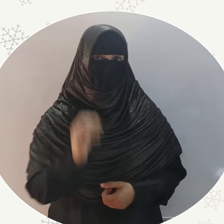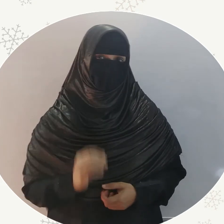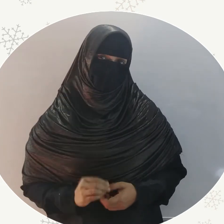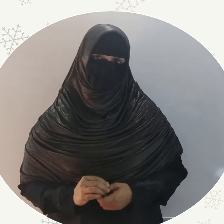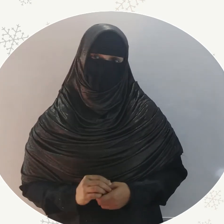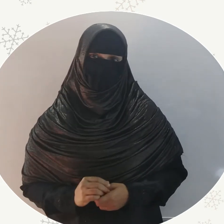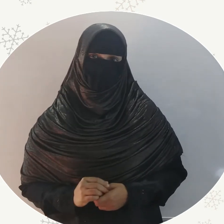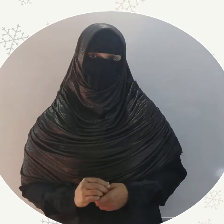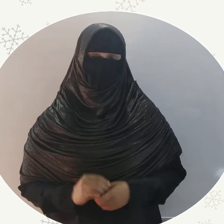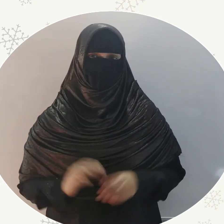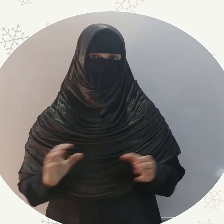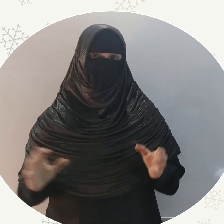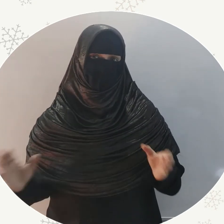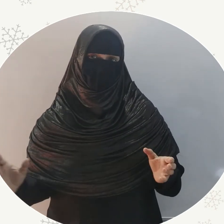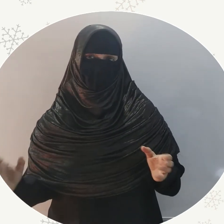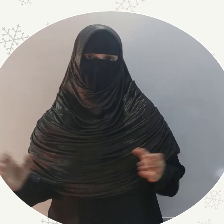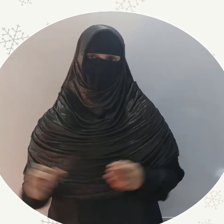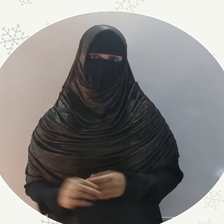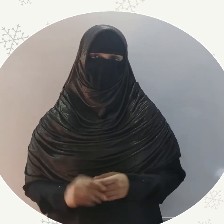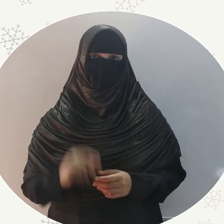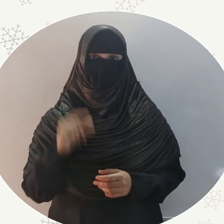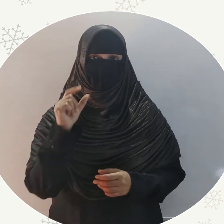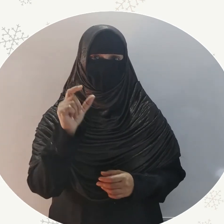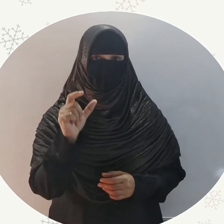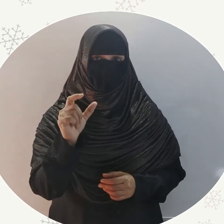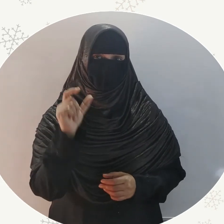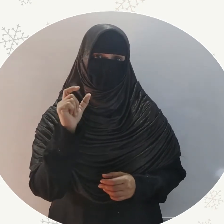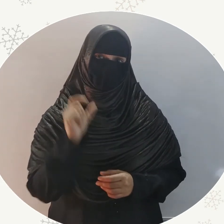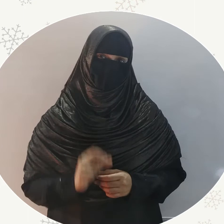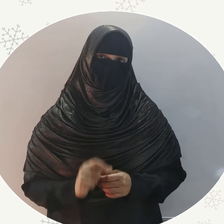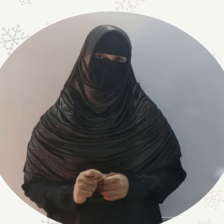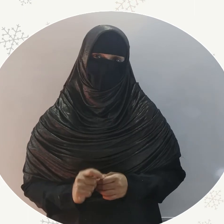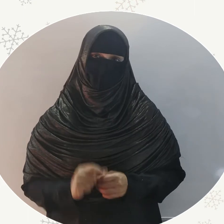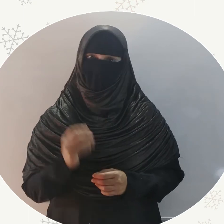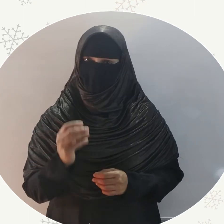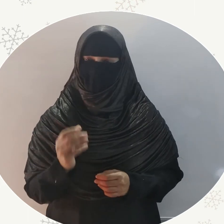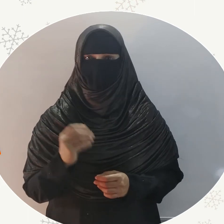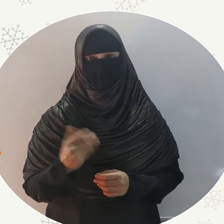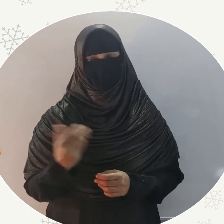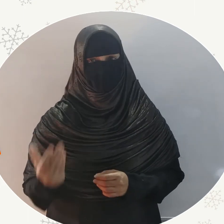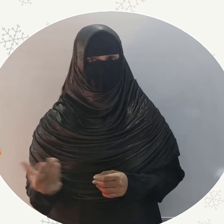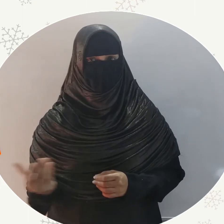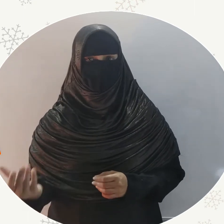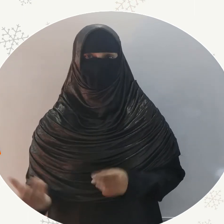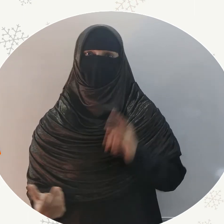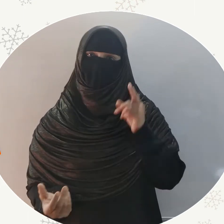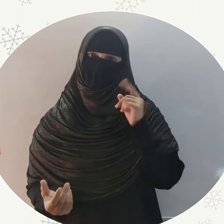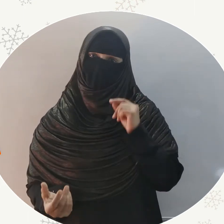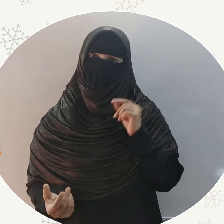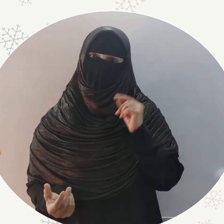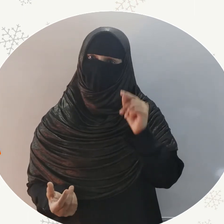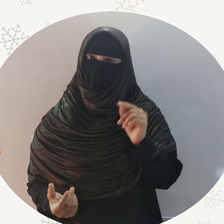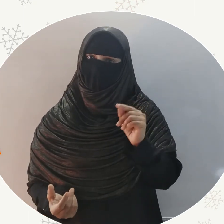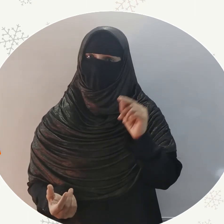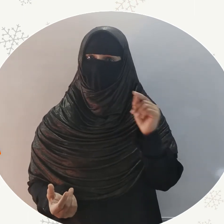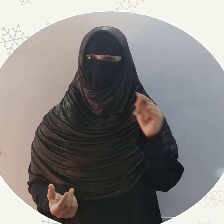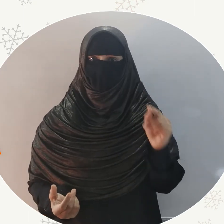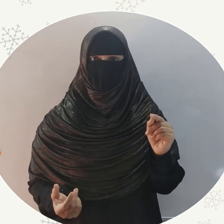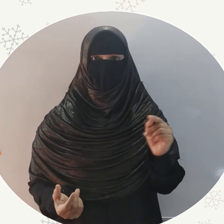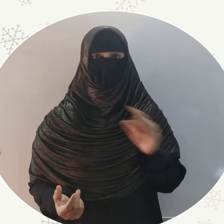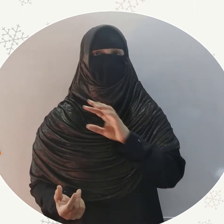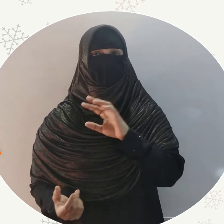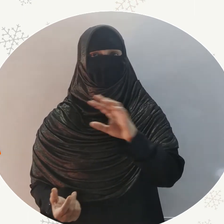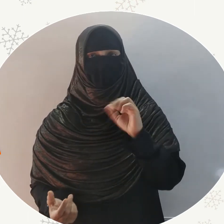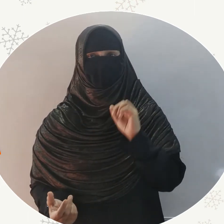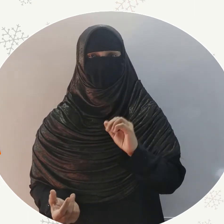ഈ കാണുന്ന വേർഡ് നമ്മൾ സാധാരണ എല്ലാവരും തെറ്റിച്ചാണ് പറയുന്നത്. ഇതൊരു അസുഖമാണല്ലോ, ഇതൊരു ഡിസീസ് ആണ്. നമ്മൾ എല്ലാരും പറയുന്നത് അസ്തമ. അപ്പോൾ ഇത് അസ്തമ